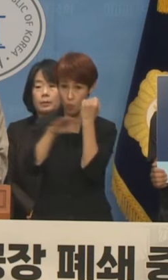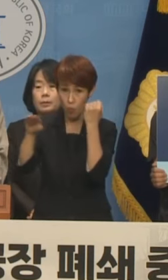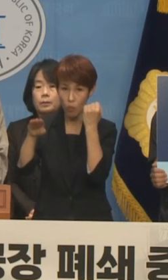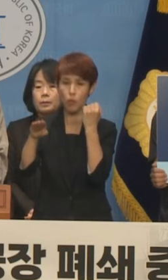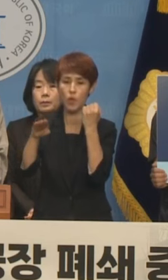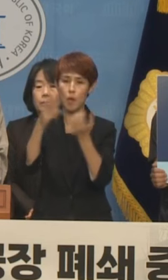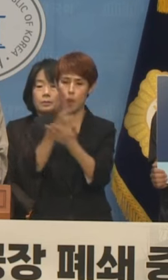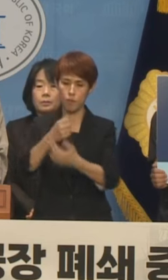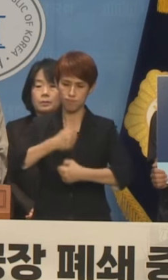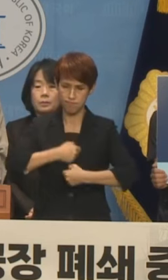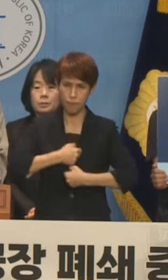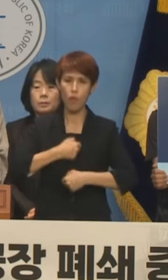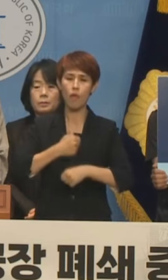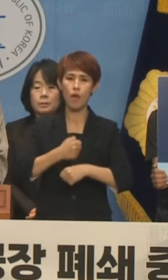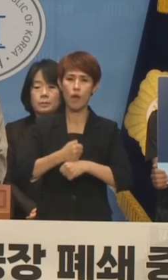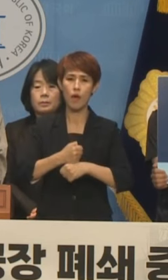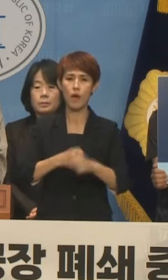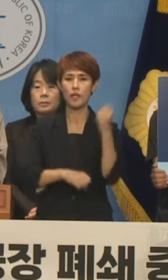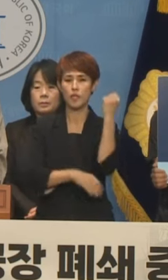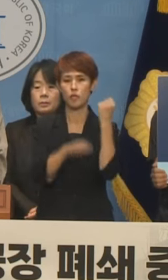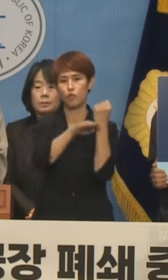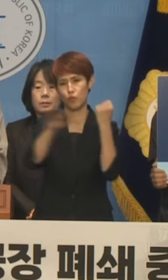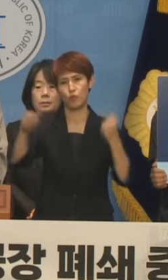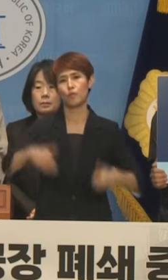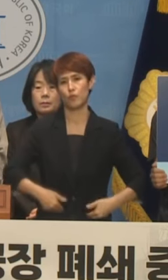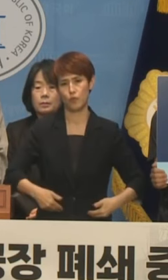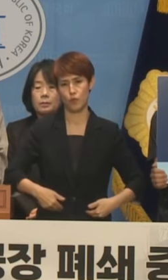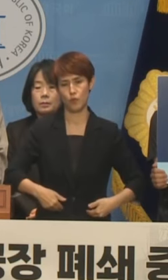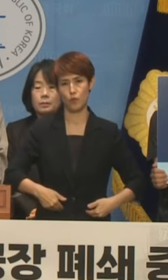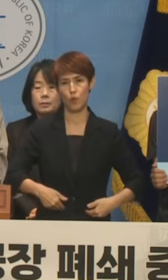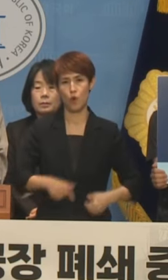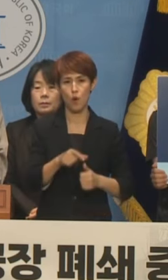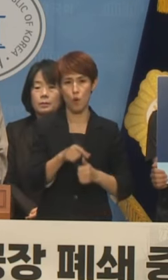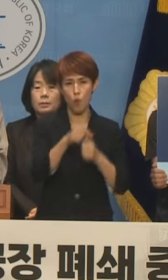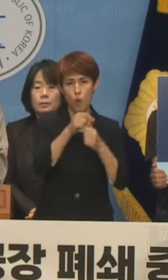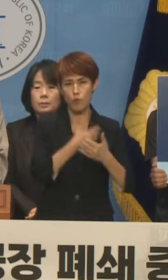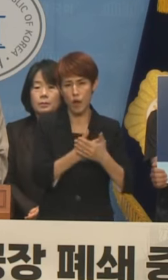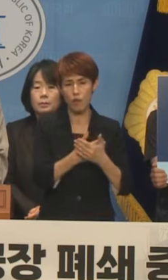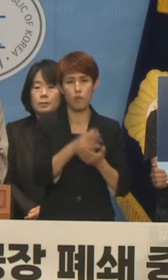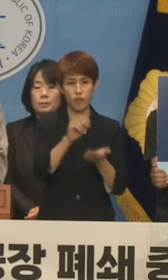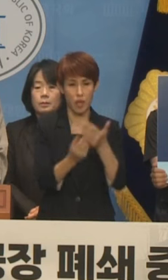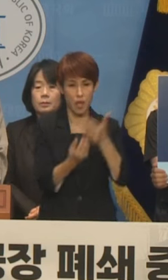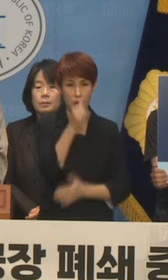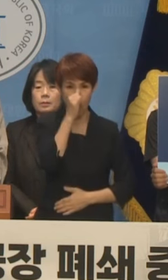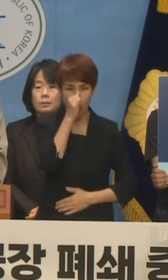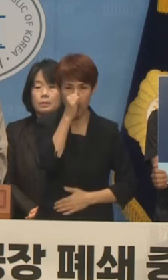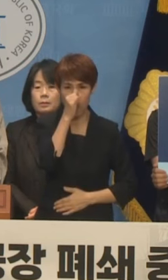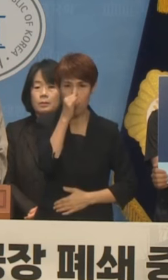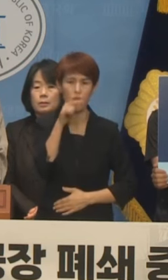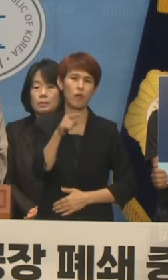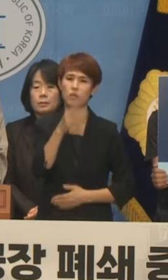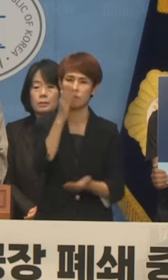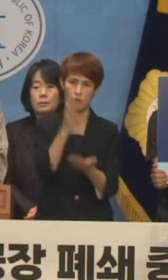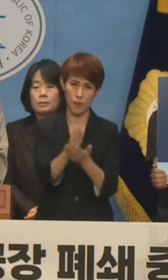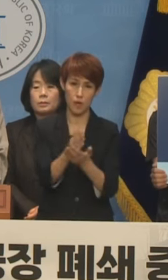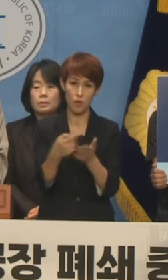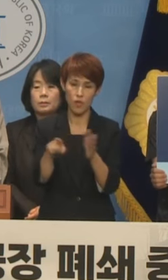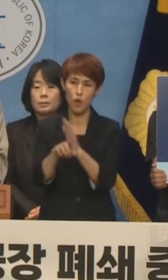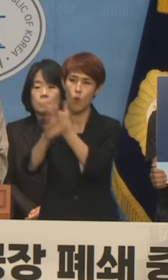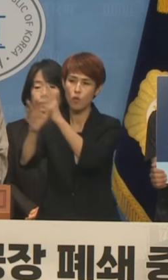국제법규를 준수하도록 법적 기준을 마련하고 고용 불안을 야기하는 무책임한 경영을 근절하기 위한